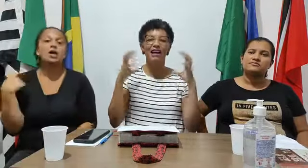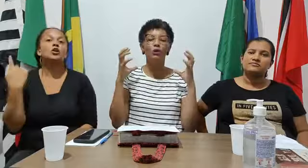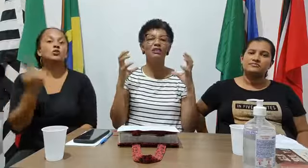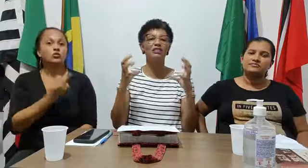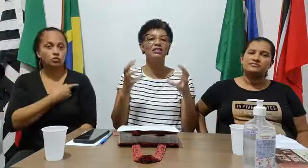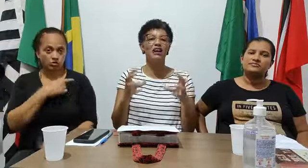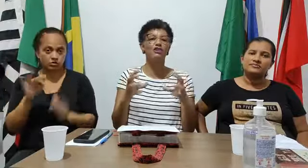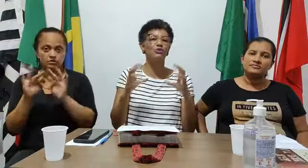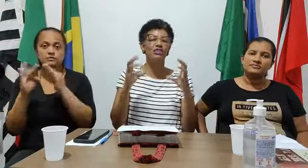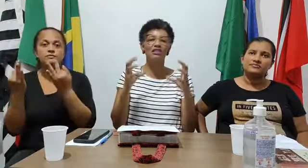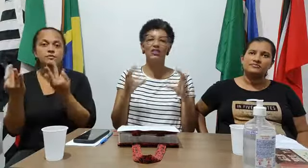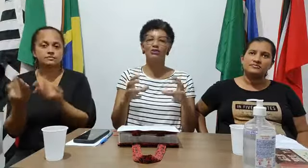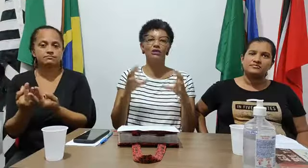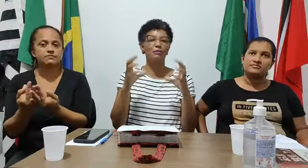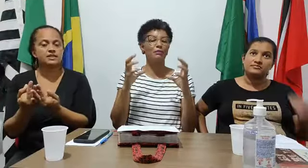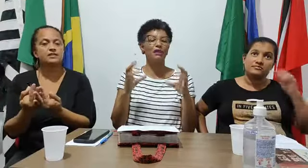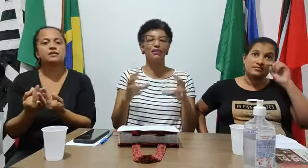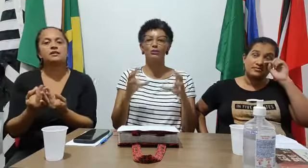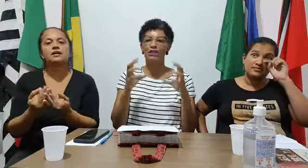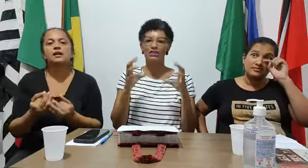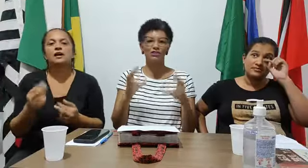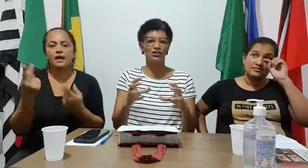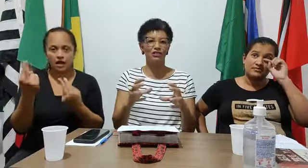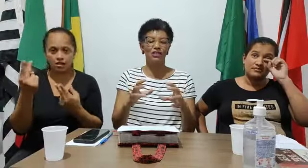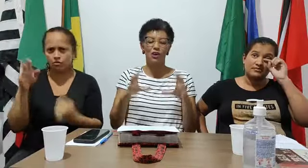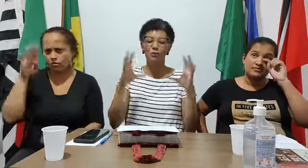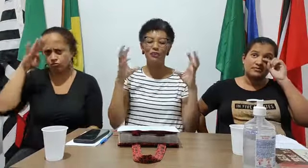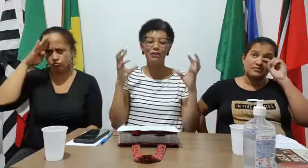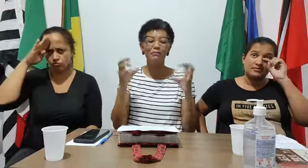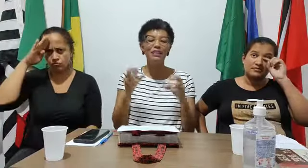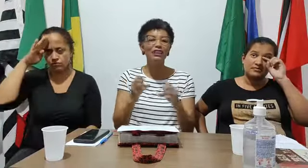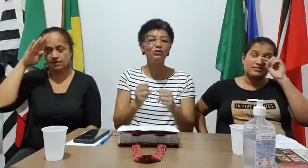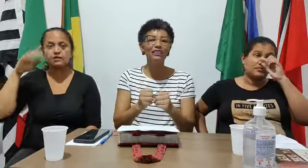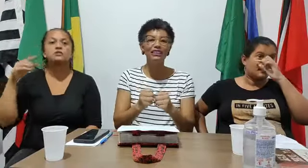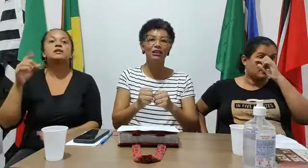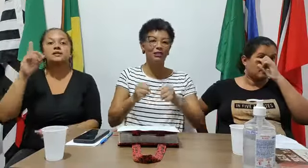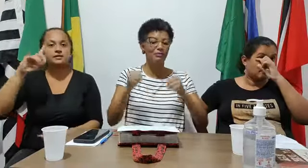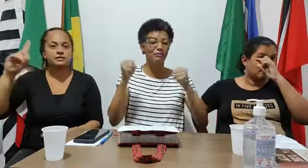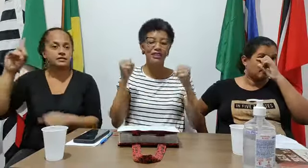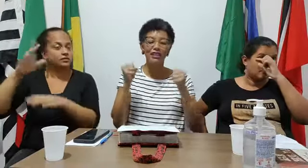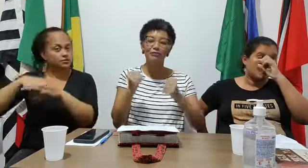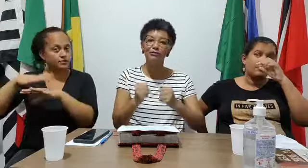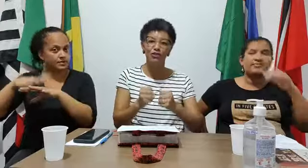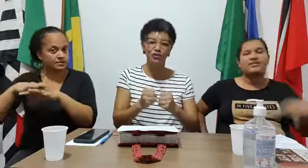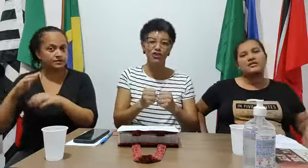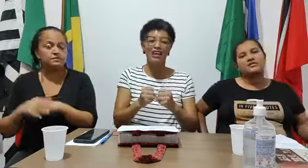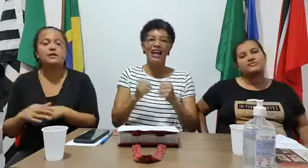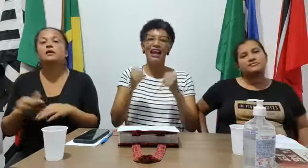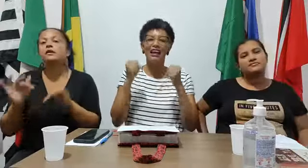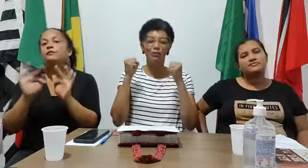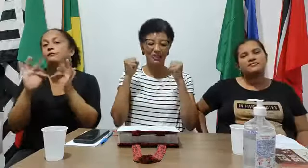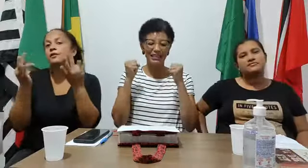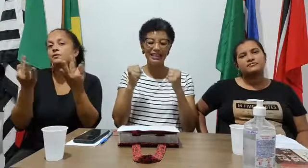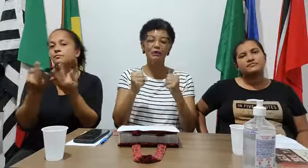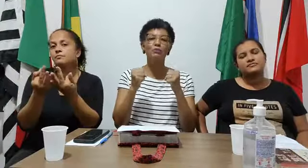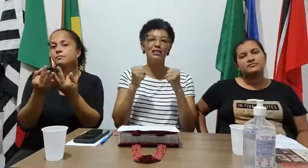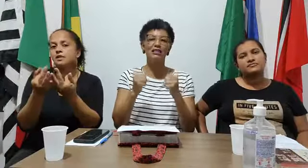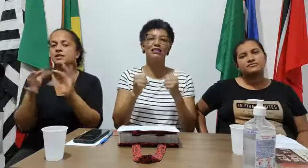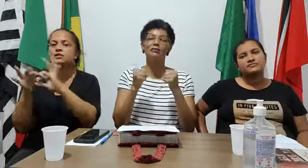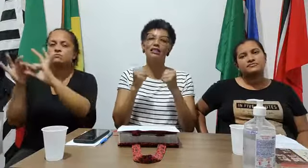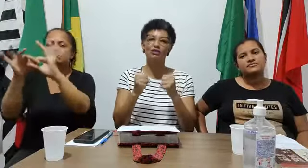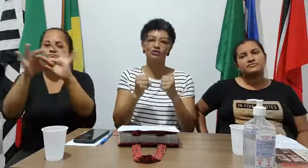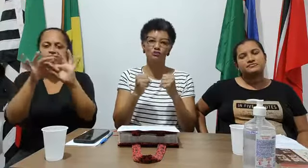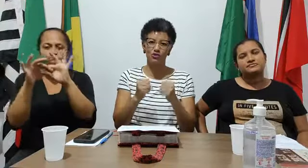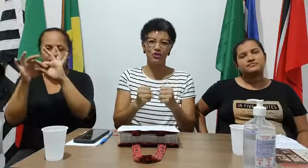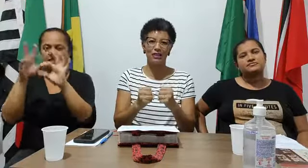família, é o exército que Deus está preparando para esses dias. Uma família unida, uma família forte é o que Deus